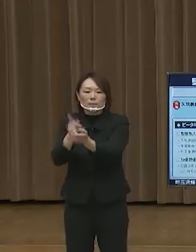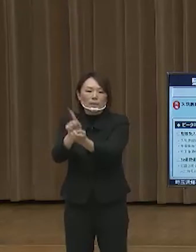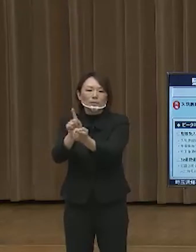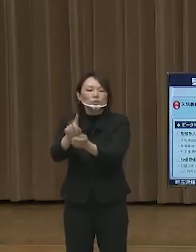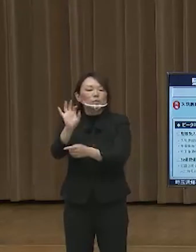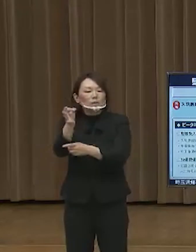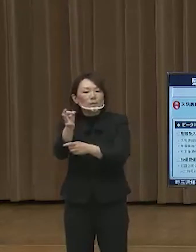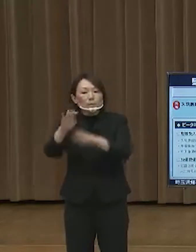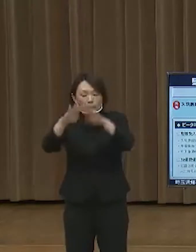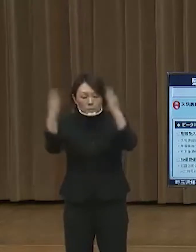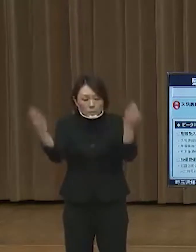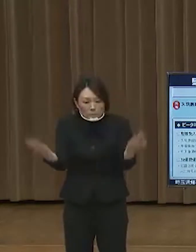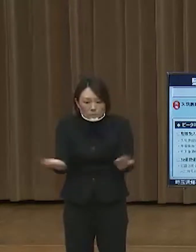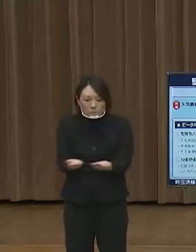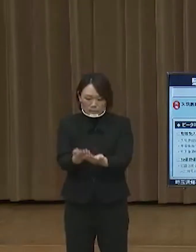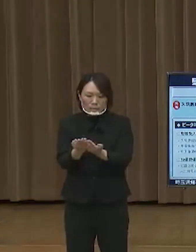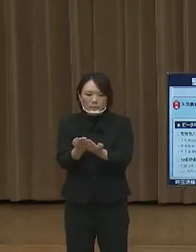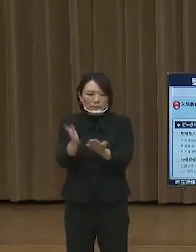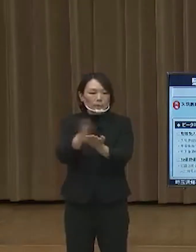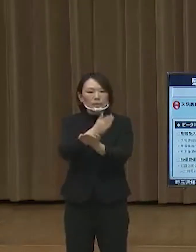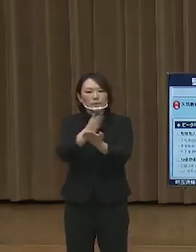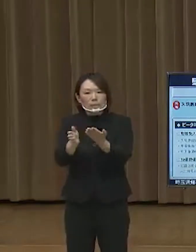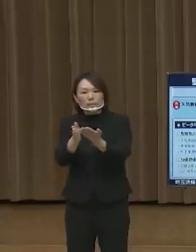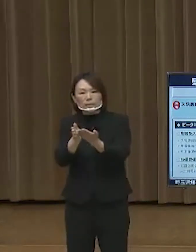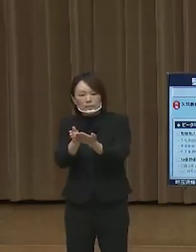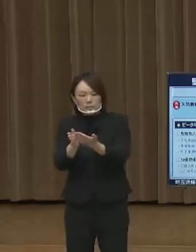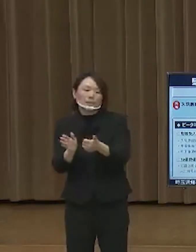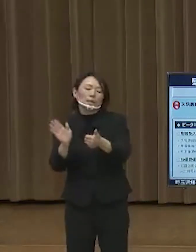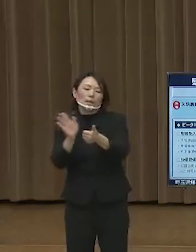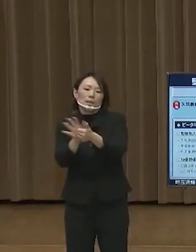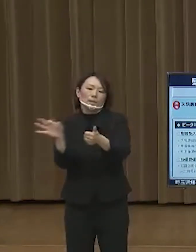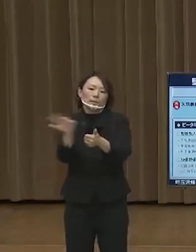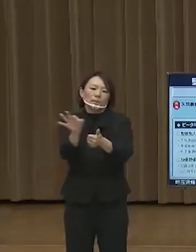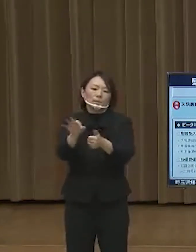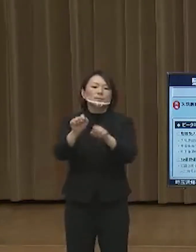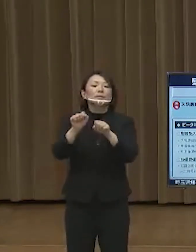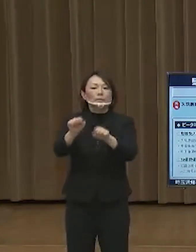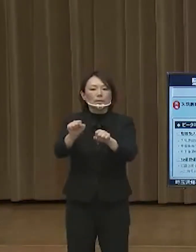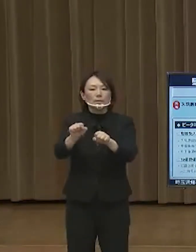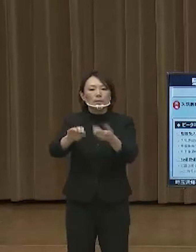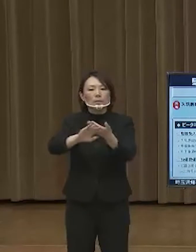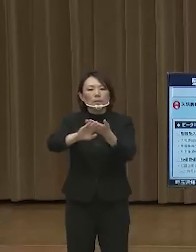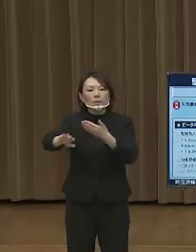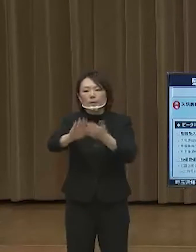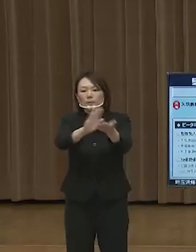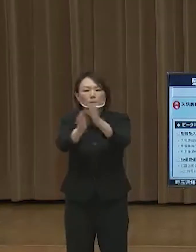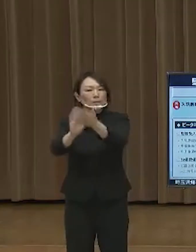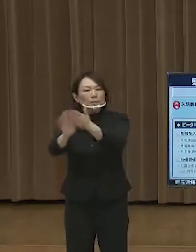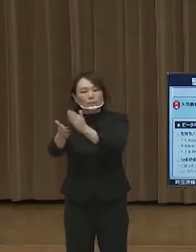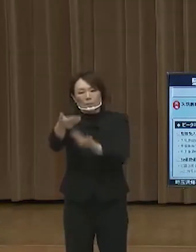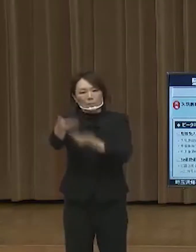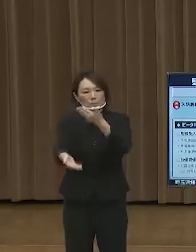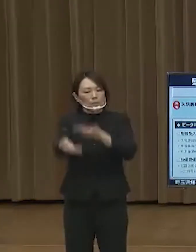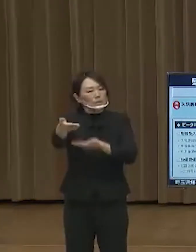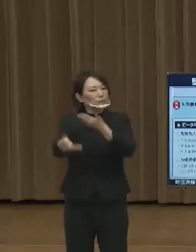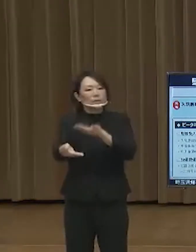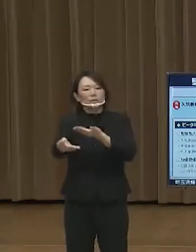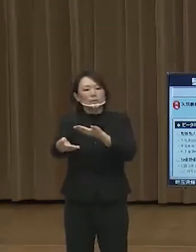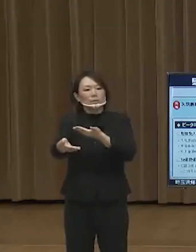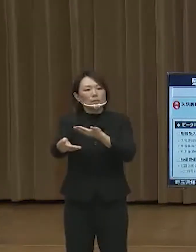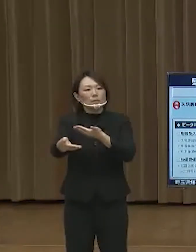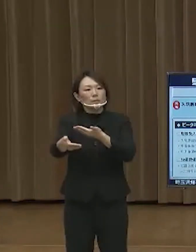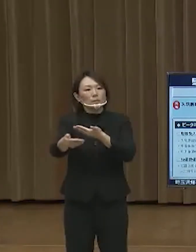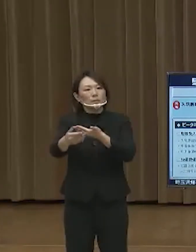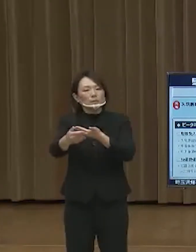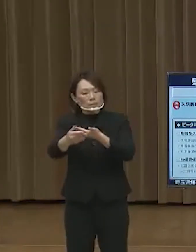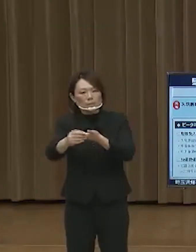ていますので、それでもしかすると他県よりも上回るかもしれないし、それはもしかすると他県より少ないかもしれないし、それは我々としては赤字の